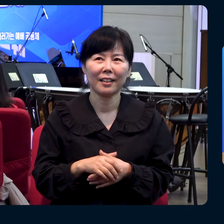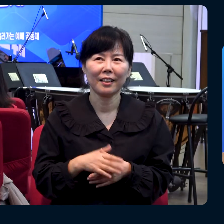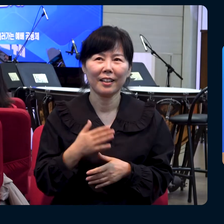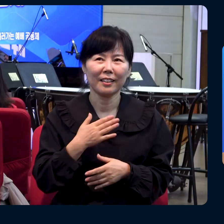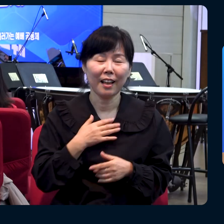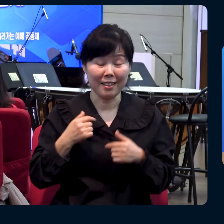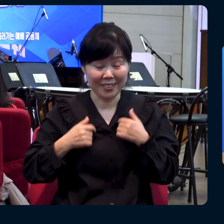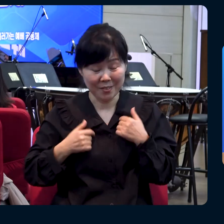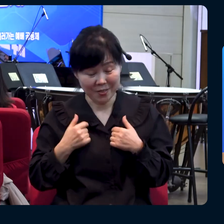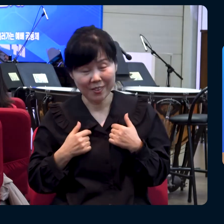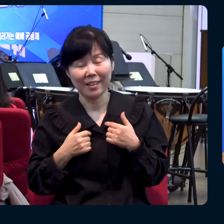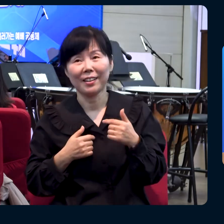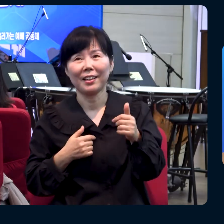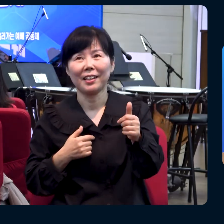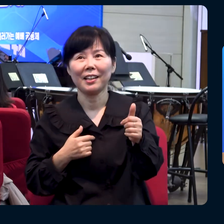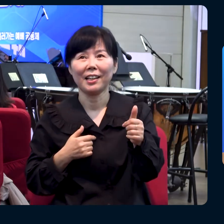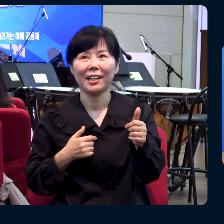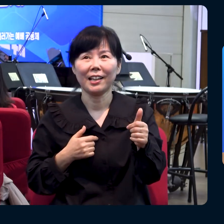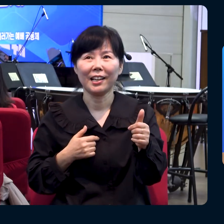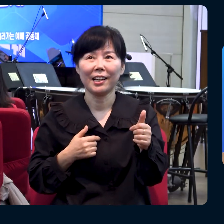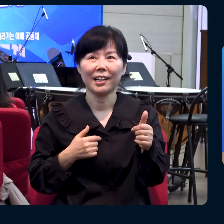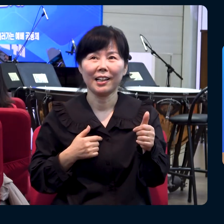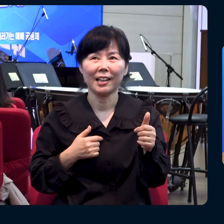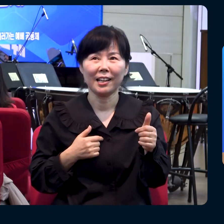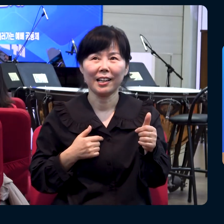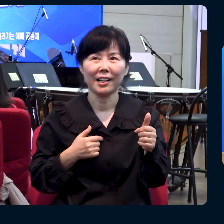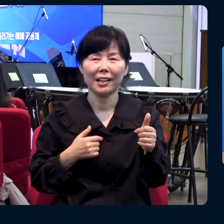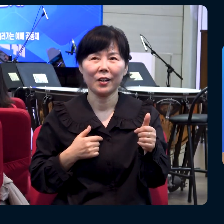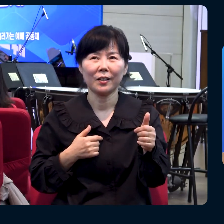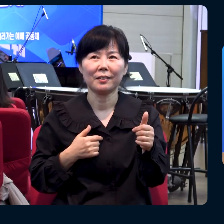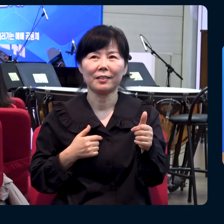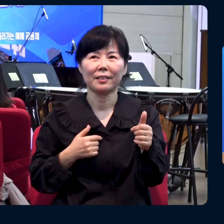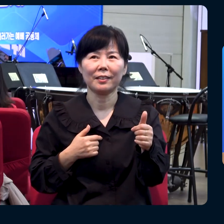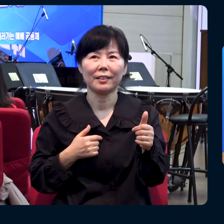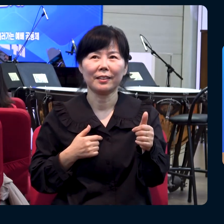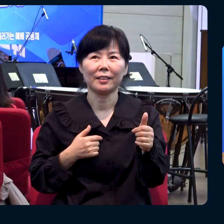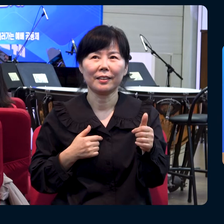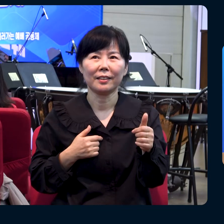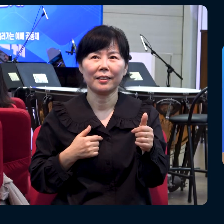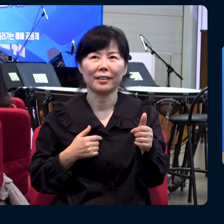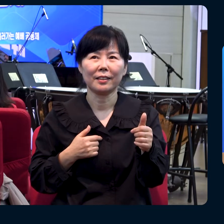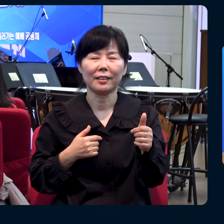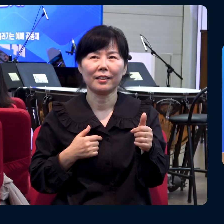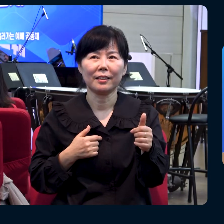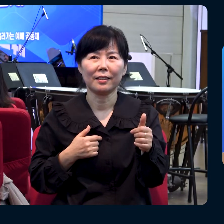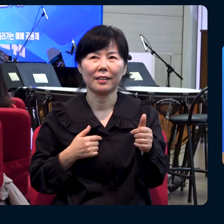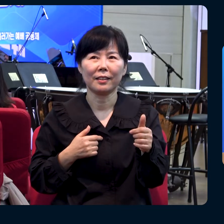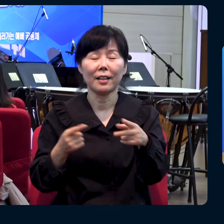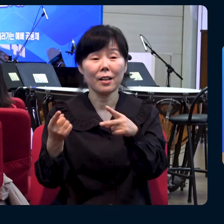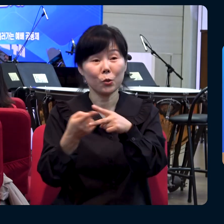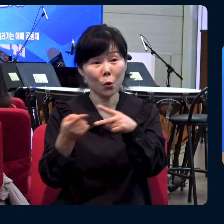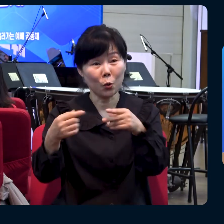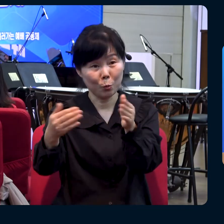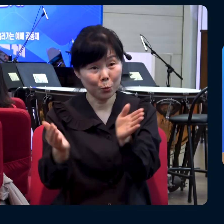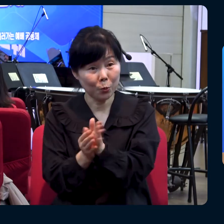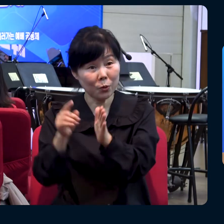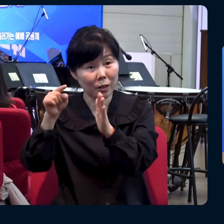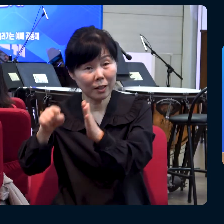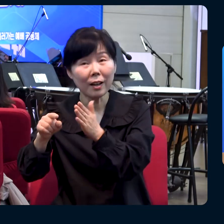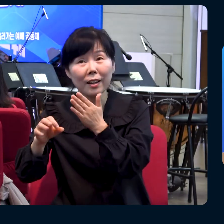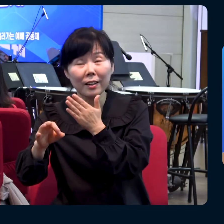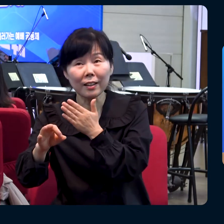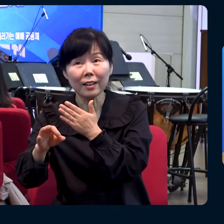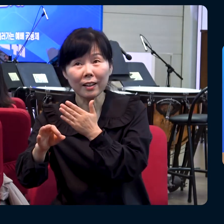걔가 나라가 4학년 됐을 때 나가려고 이제 세가족 한양실에서 나가서 유년 초등부실로 가려고 하는데 그